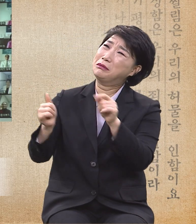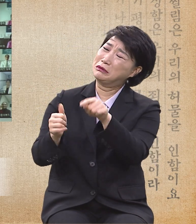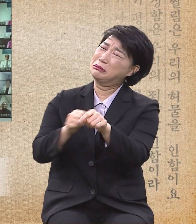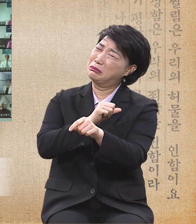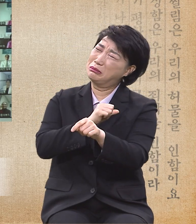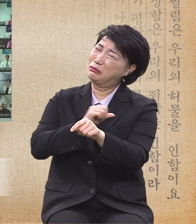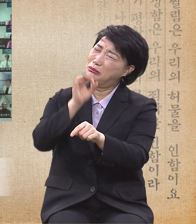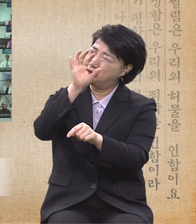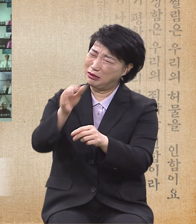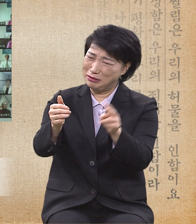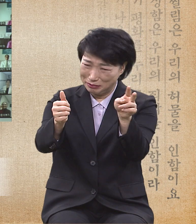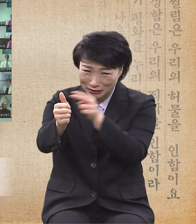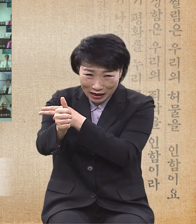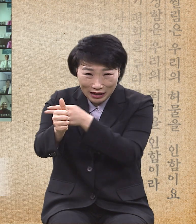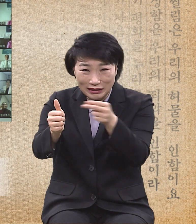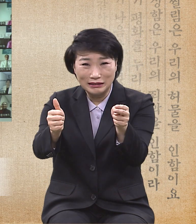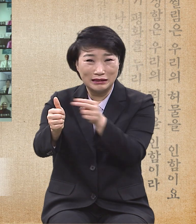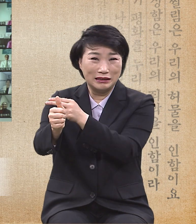없는